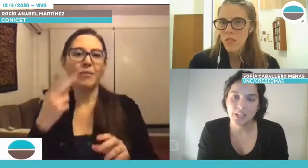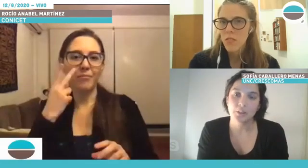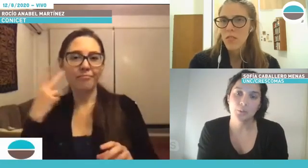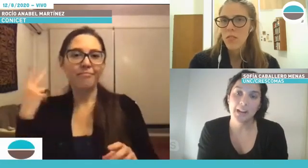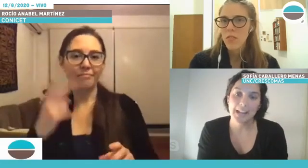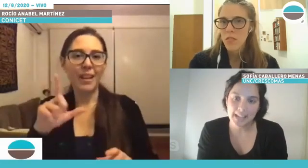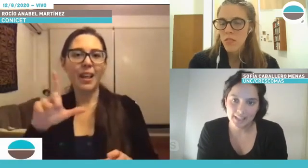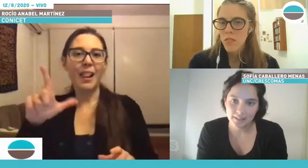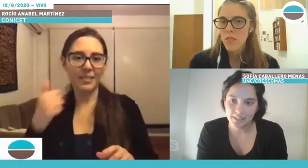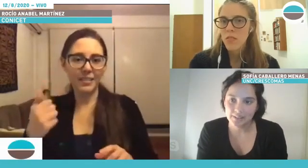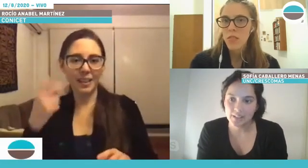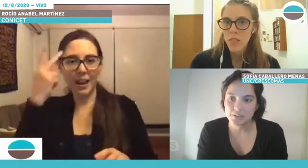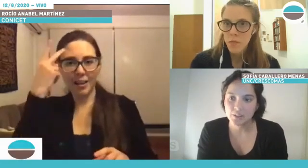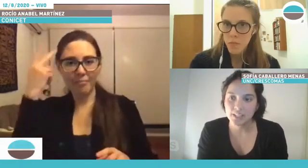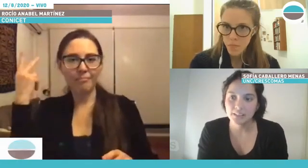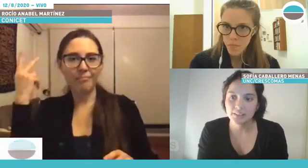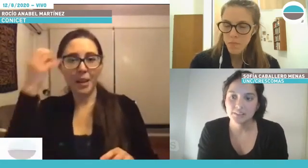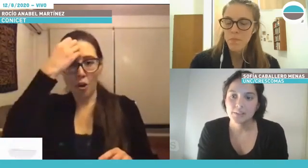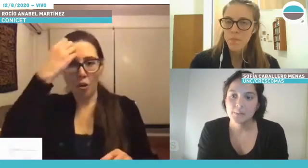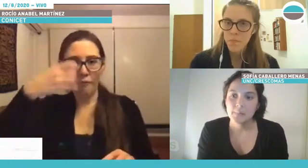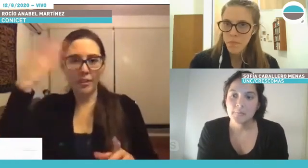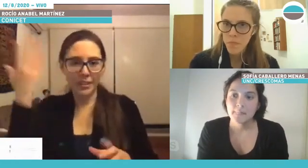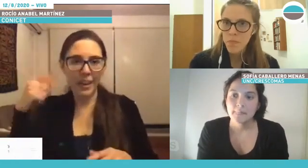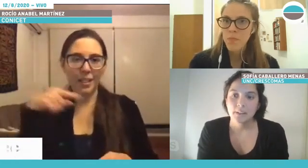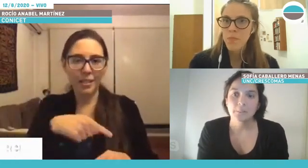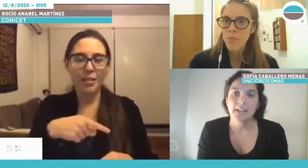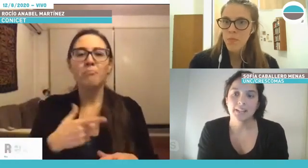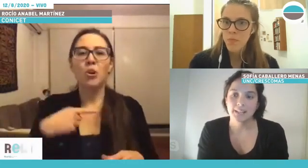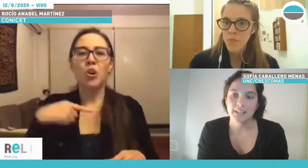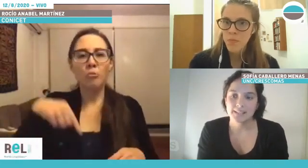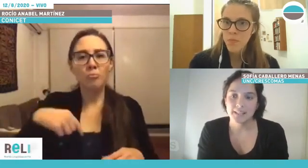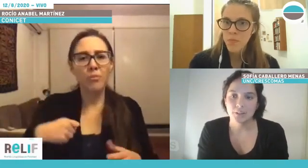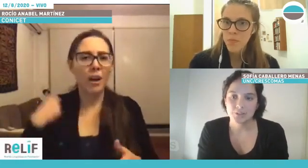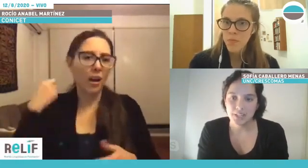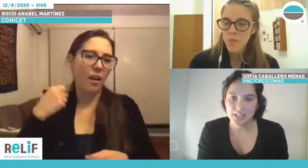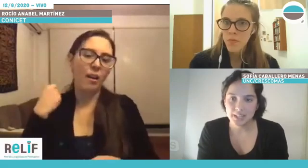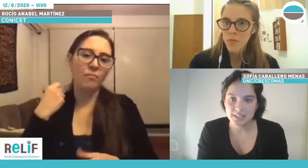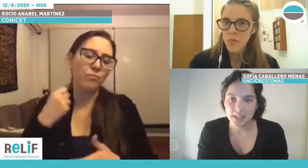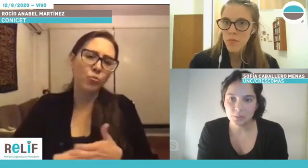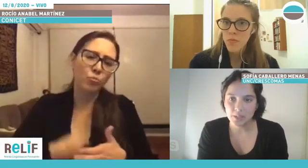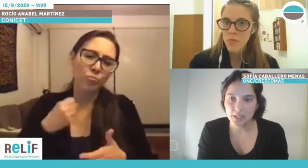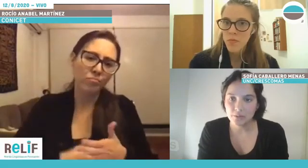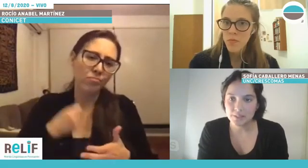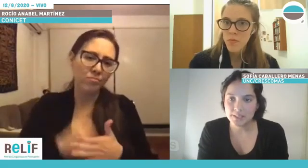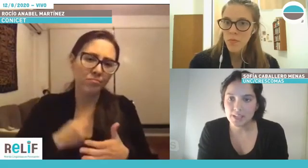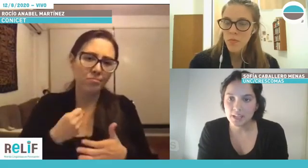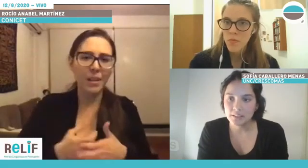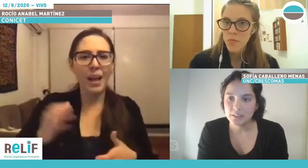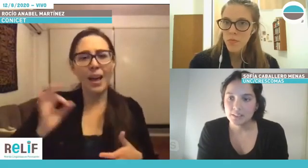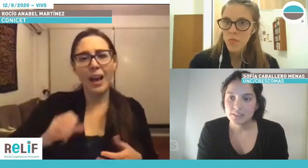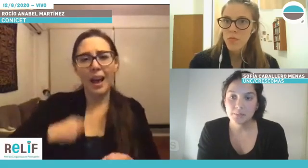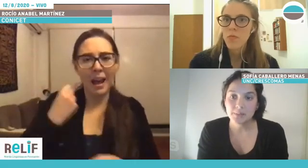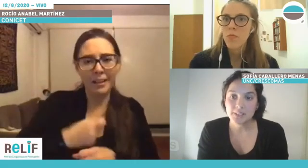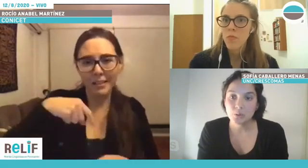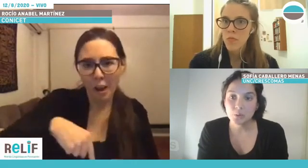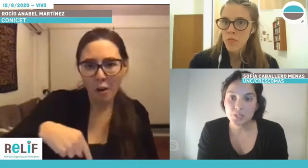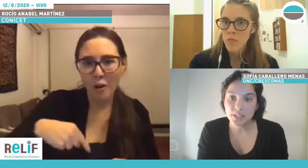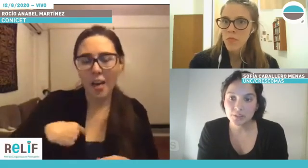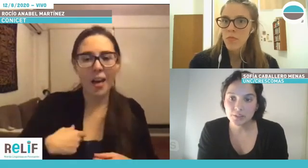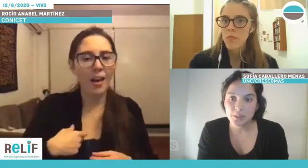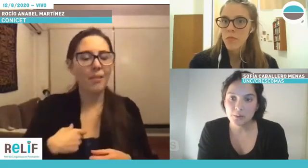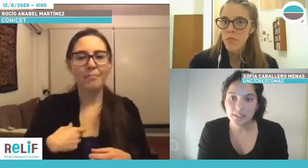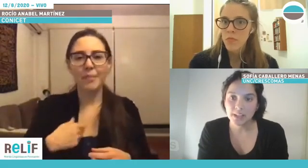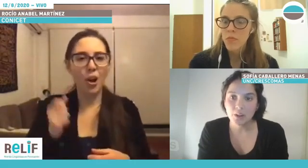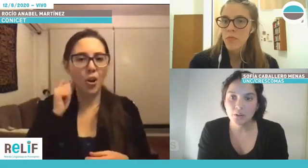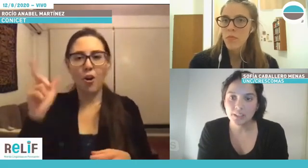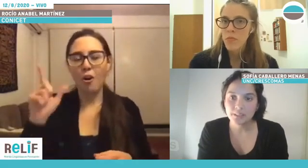nivel nacional, como una ley a nivel nacional, para que se considere el LSA como una lengua oficial. Siempre se ha